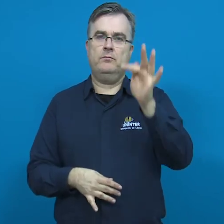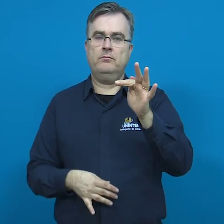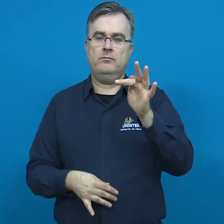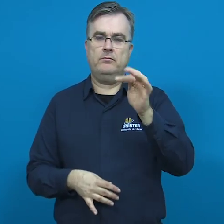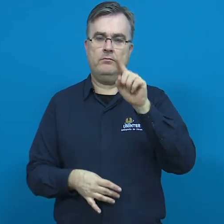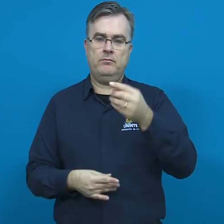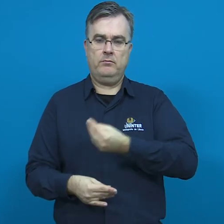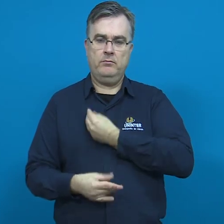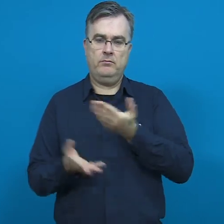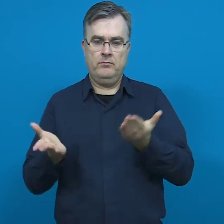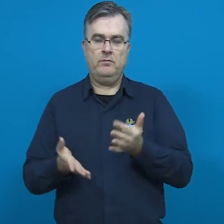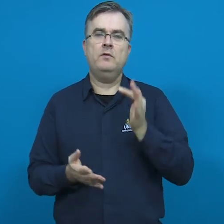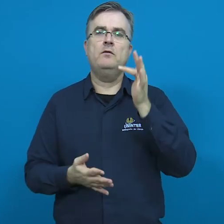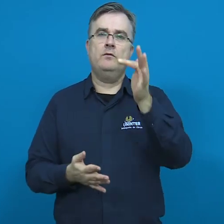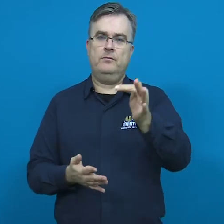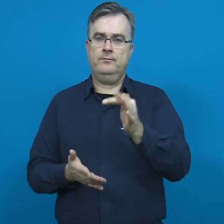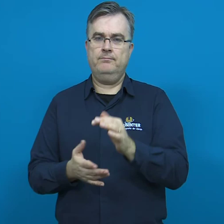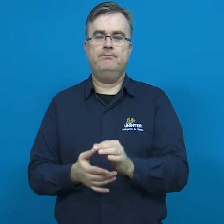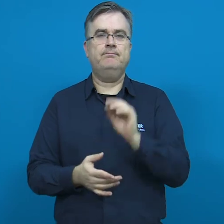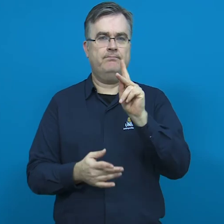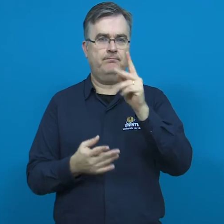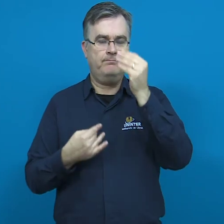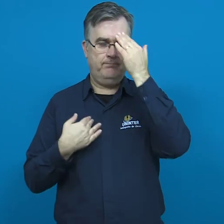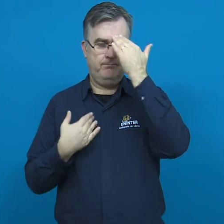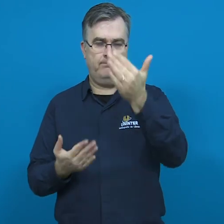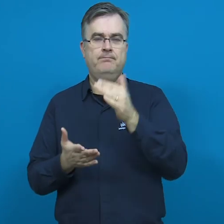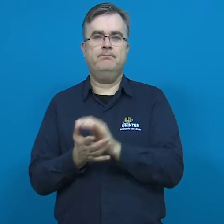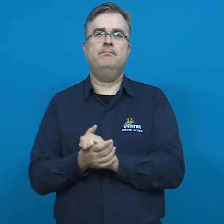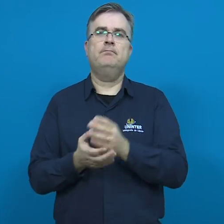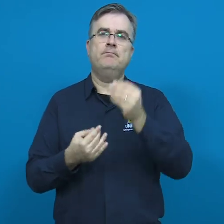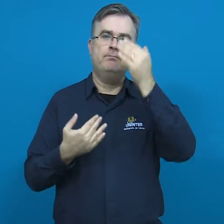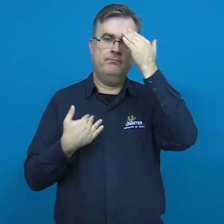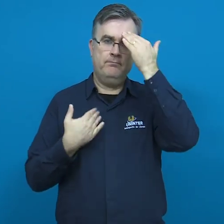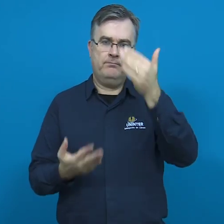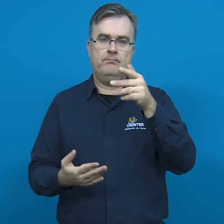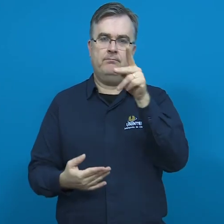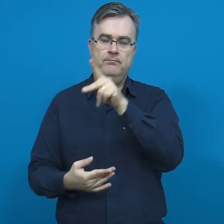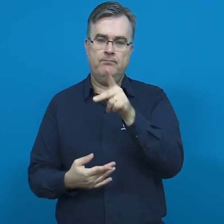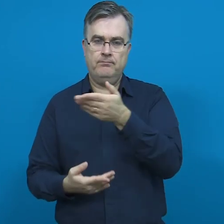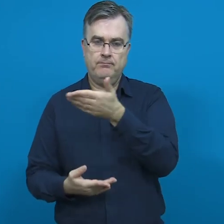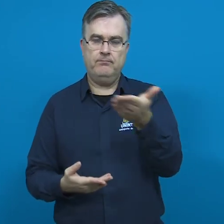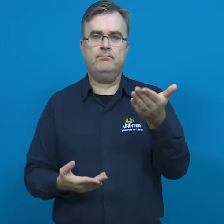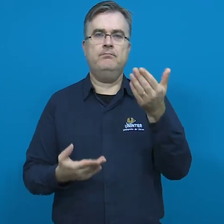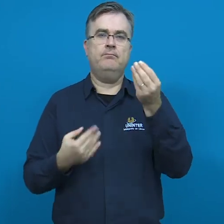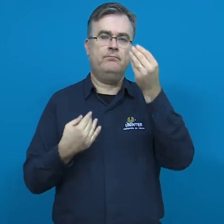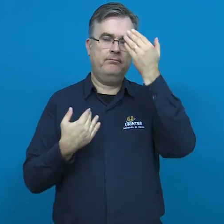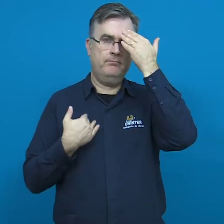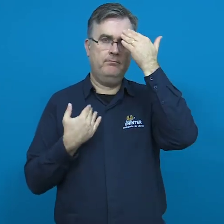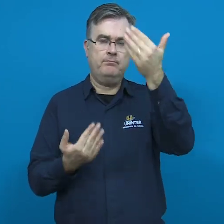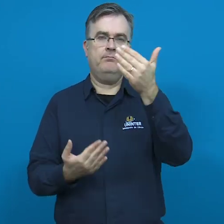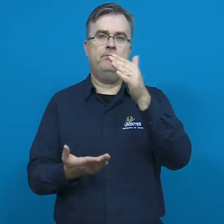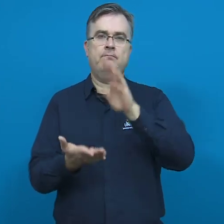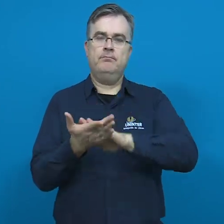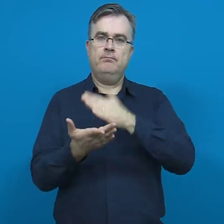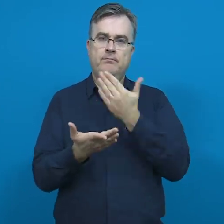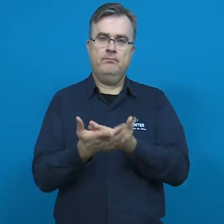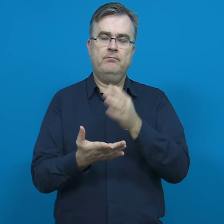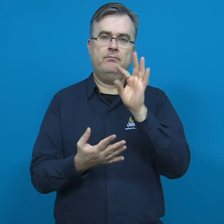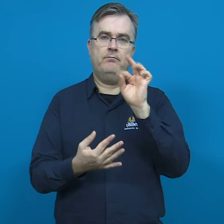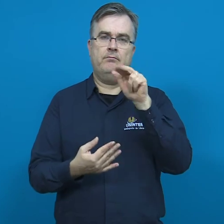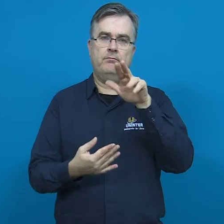é a língua do futuro, é a língua do presente e do futuro. Ok, muito obrigado. Muito obrigado, professores. Muito